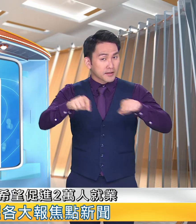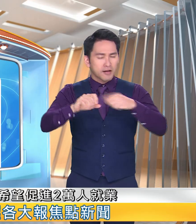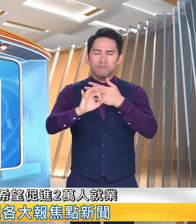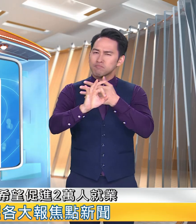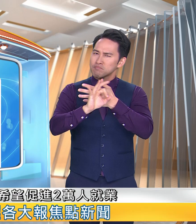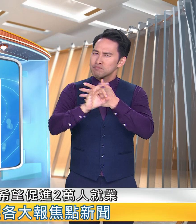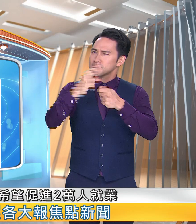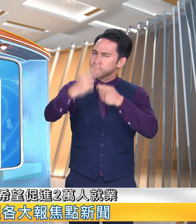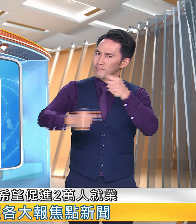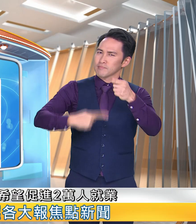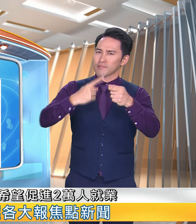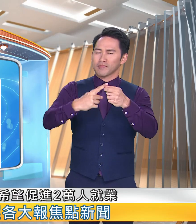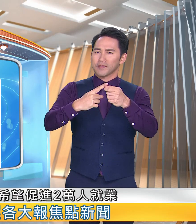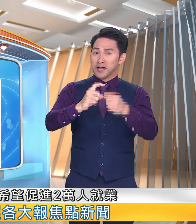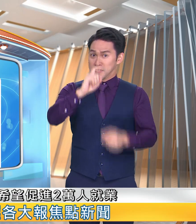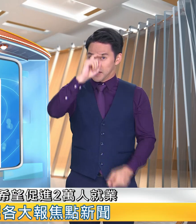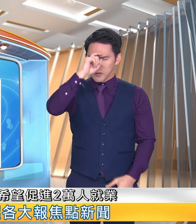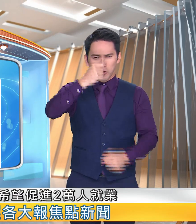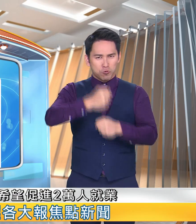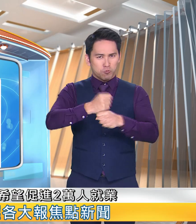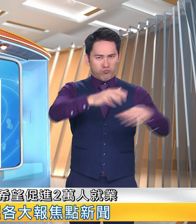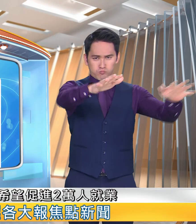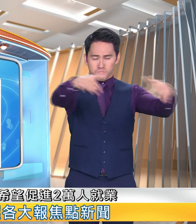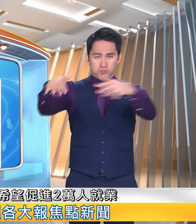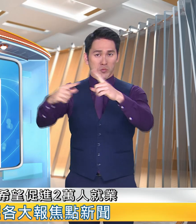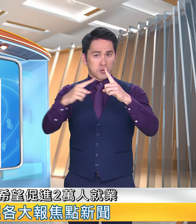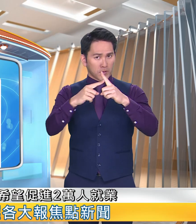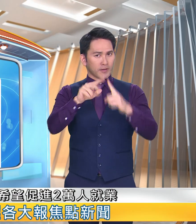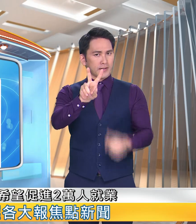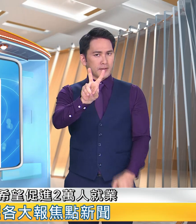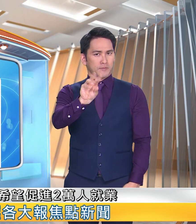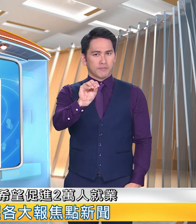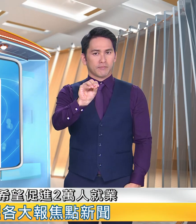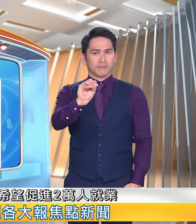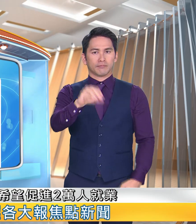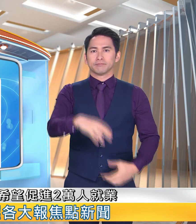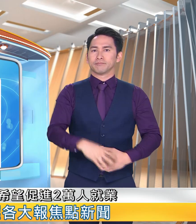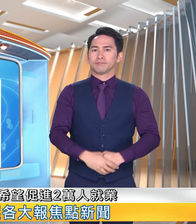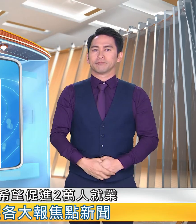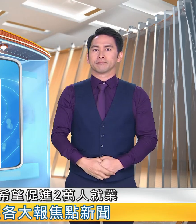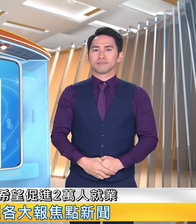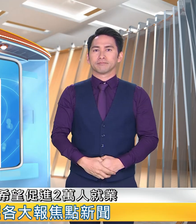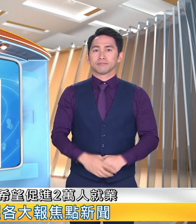办1年，希望促进20000人就业。